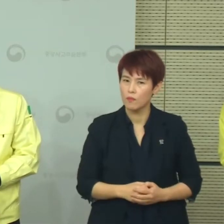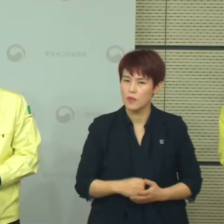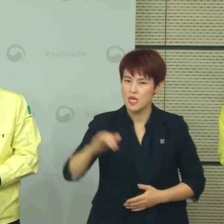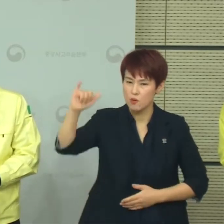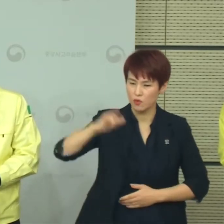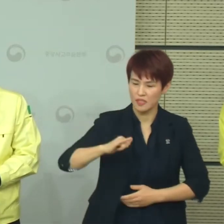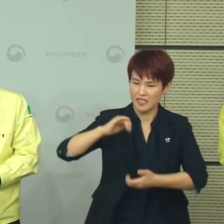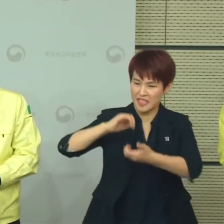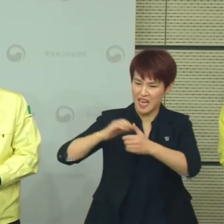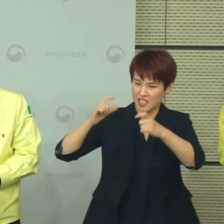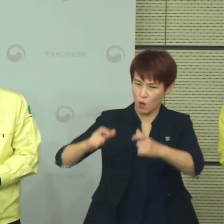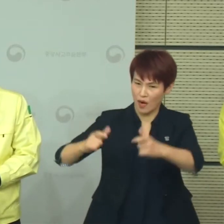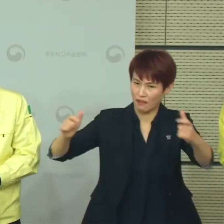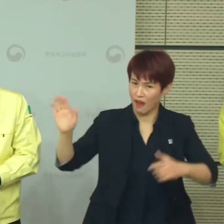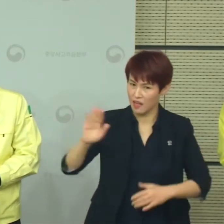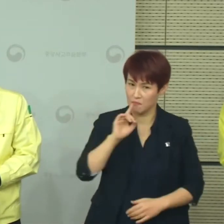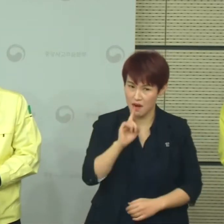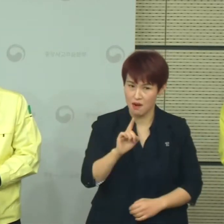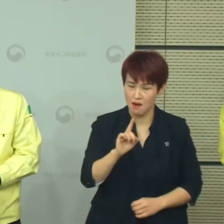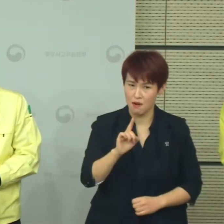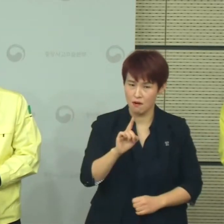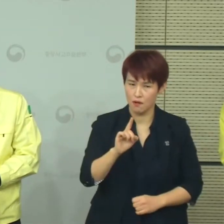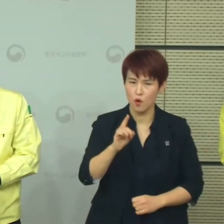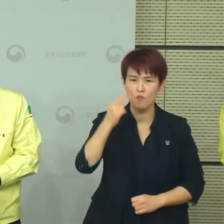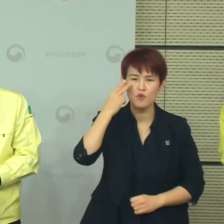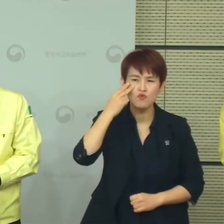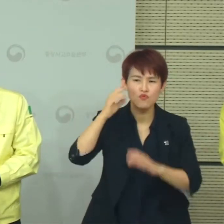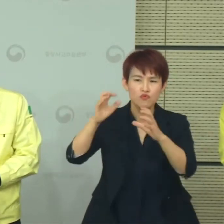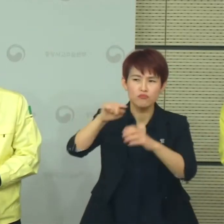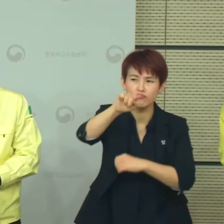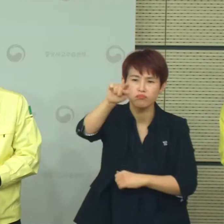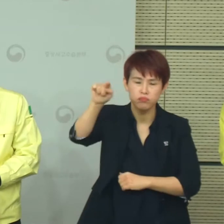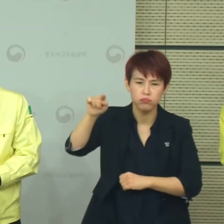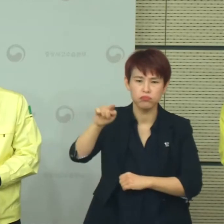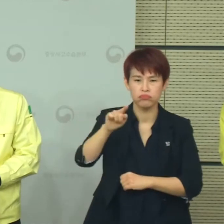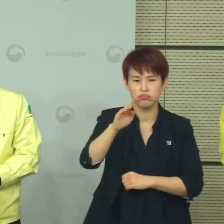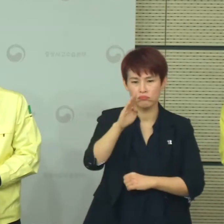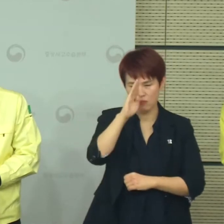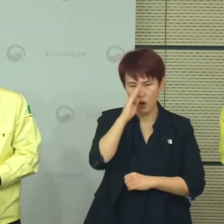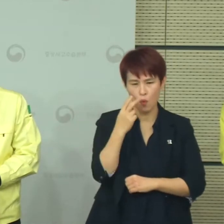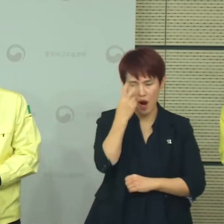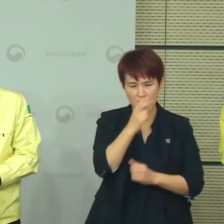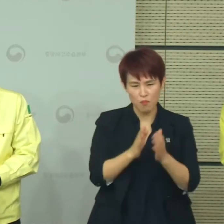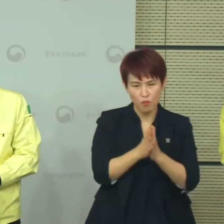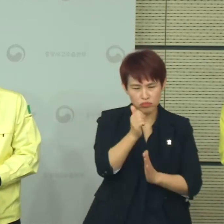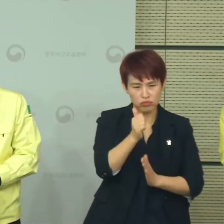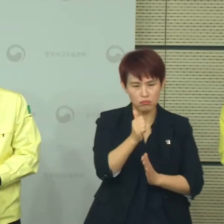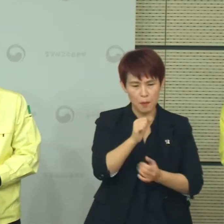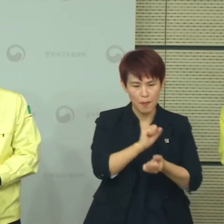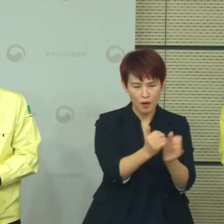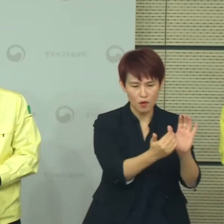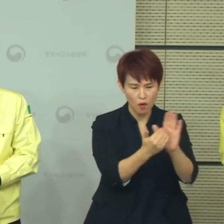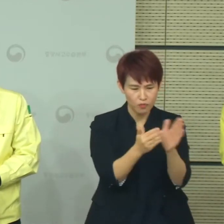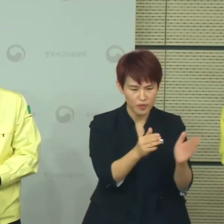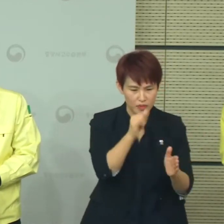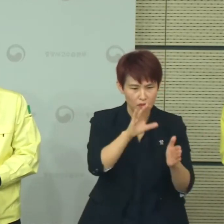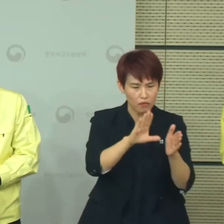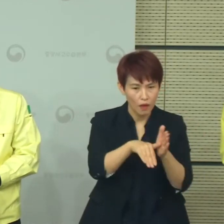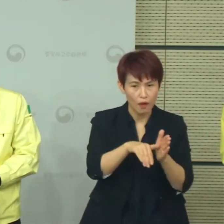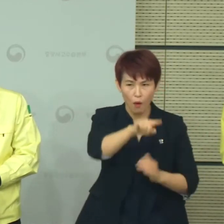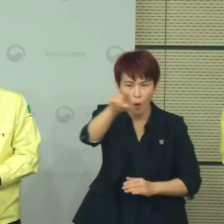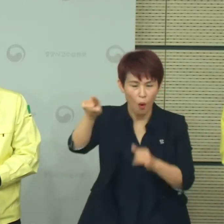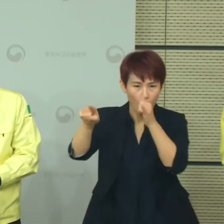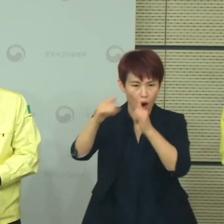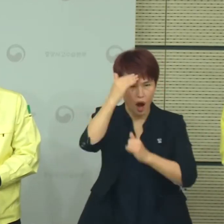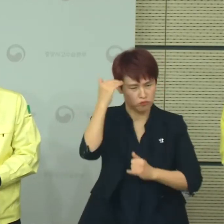지역을 확대하지 않기로 결정했는데요. 그 미국이나 다른 나라에서는 질병관리본부가 방역대책을 정하는데 우리나라에서는 왜